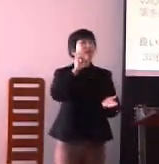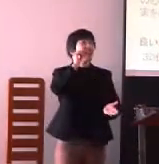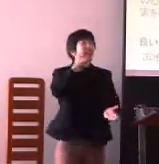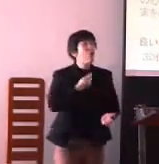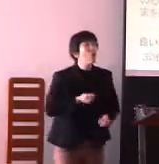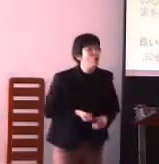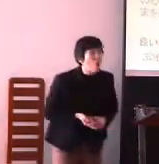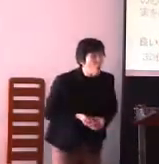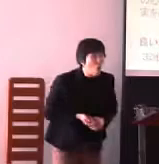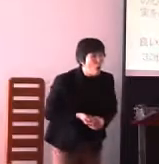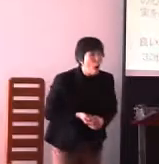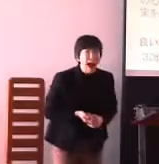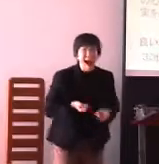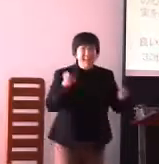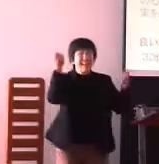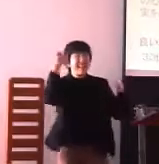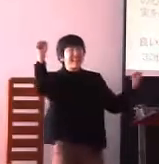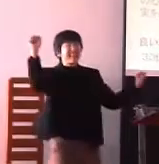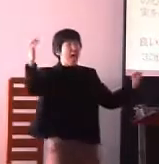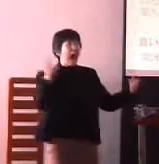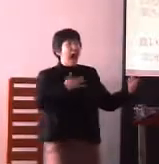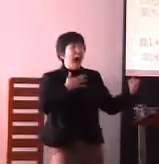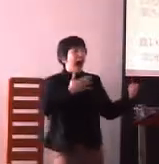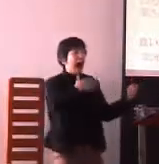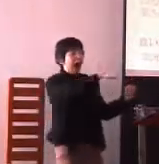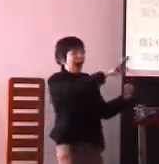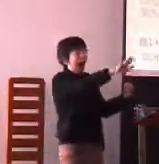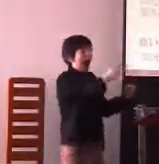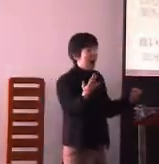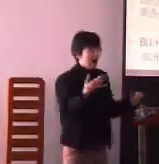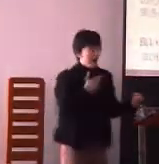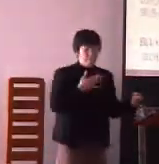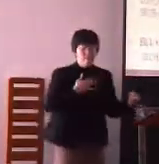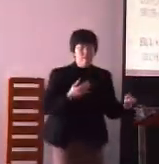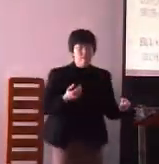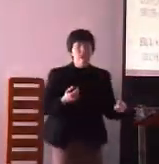った大丈夫できます、神様だから